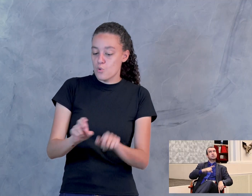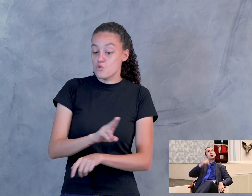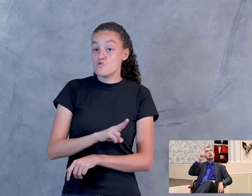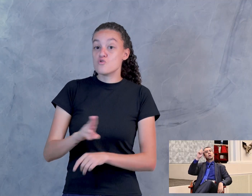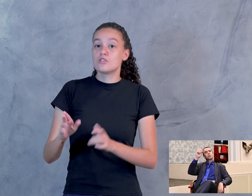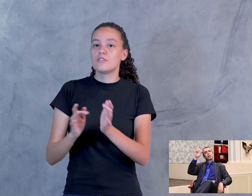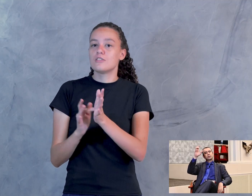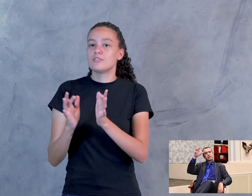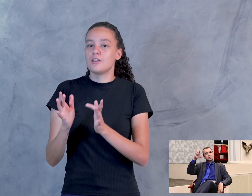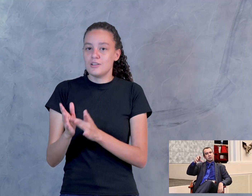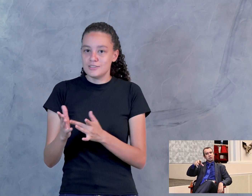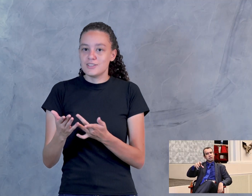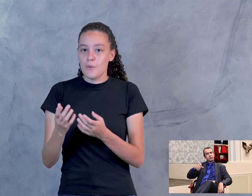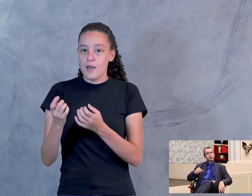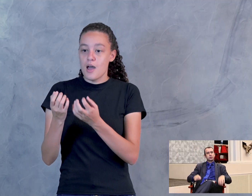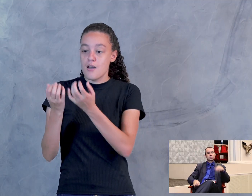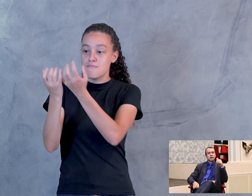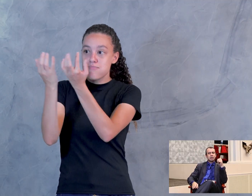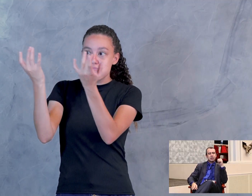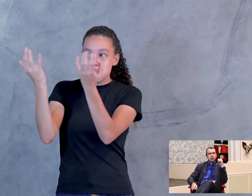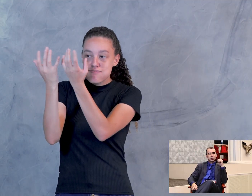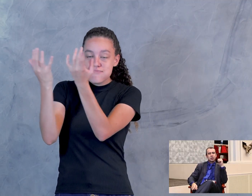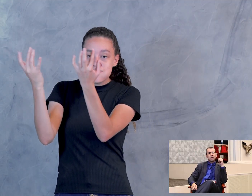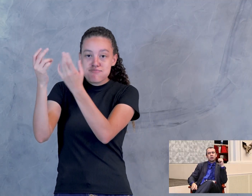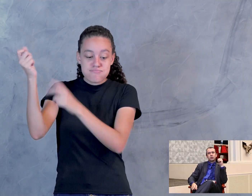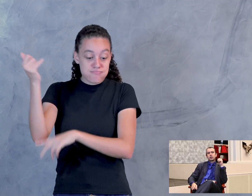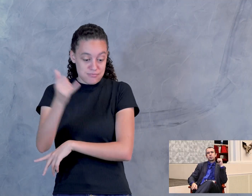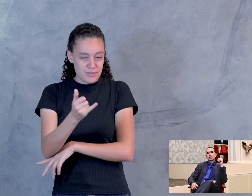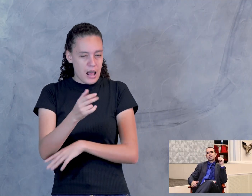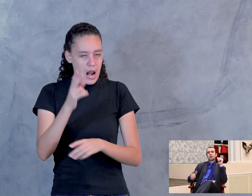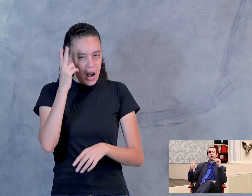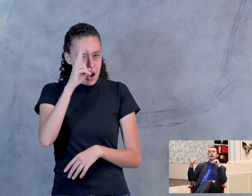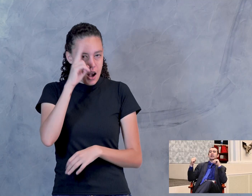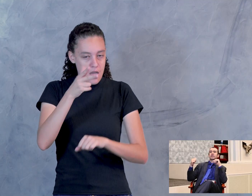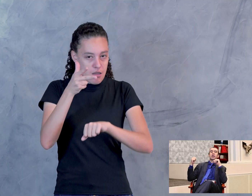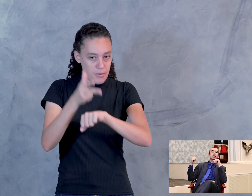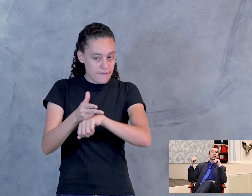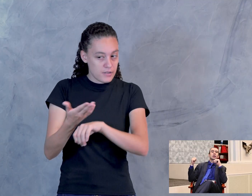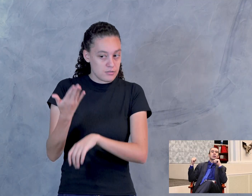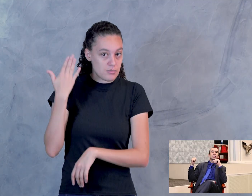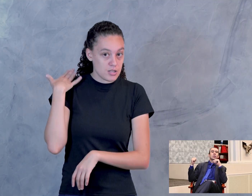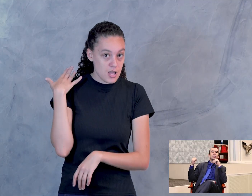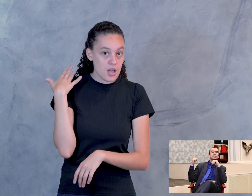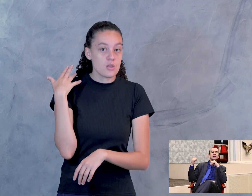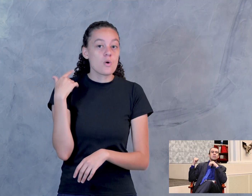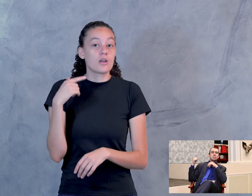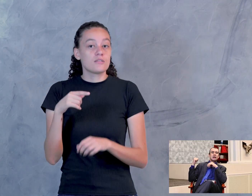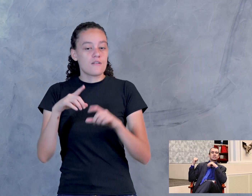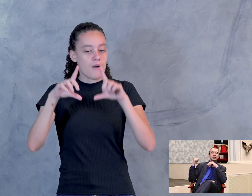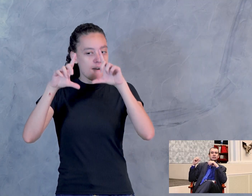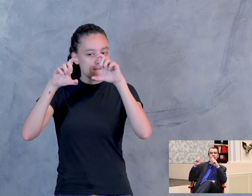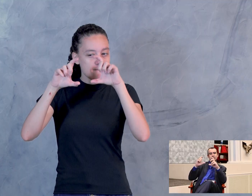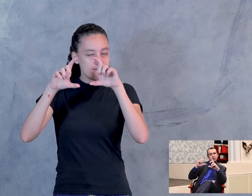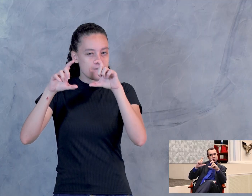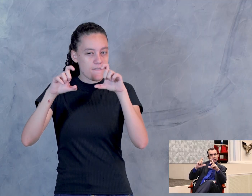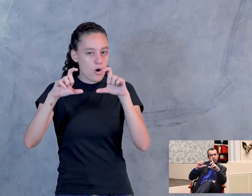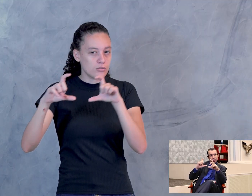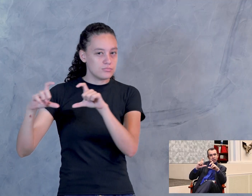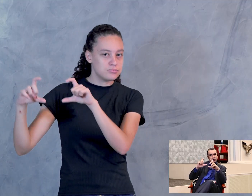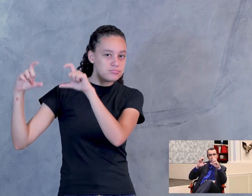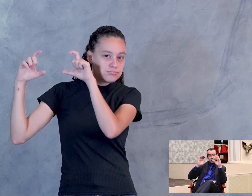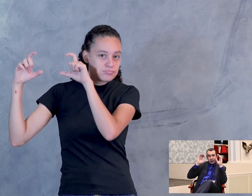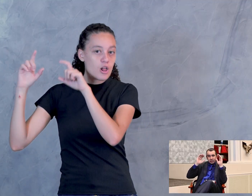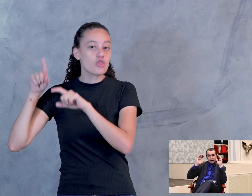Jesus Cristo, quando essa coluna de fogo. Você lembra que o vídeo passado eu gravei com essa imagem atrás e